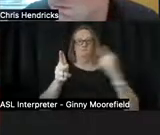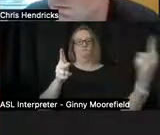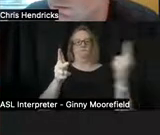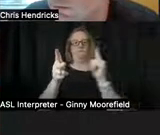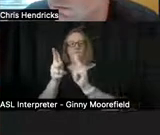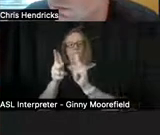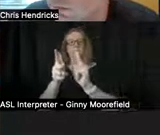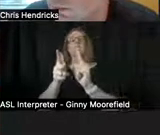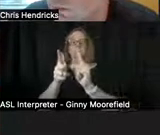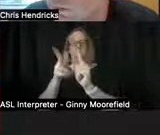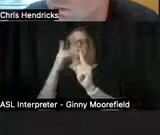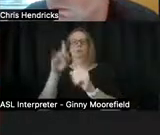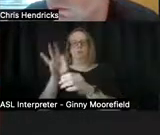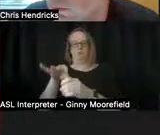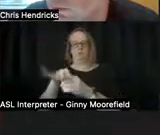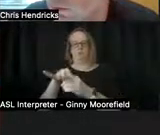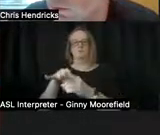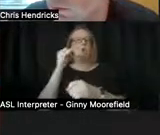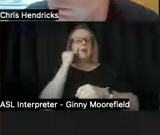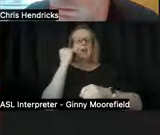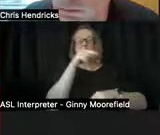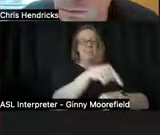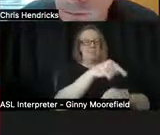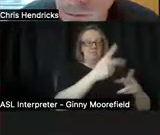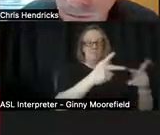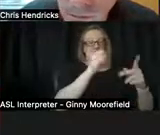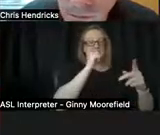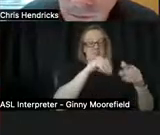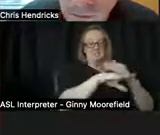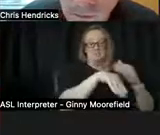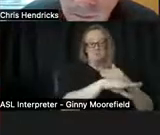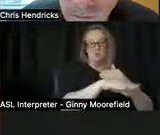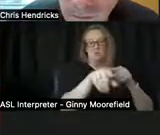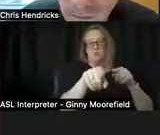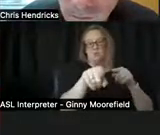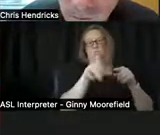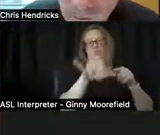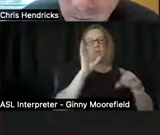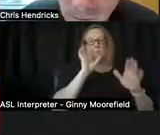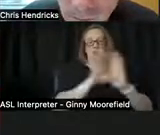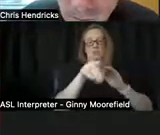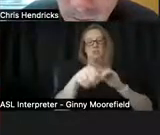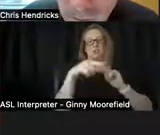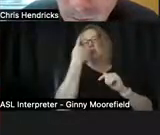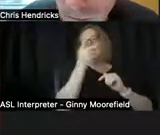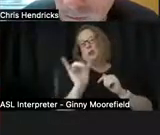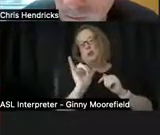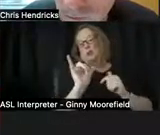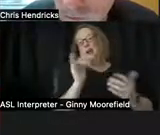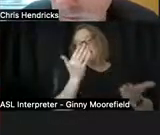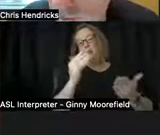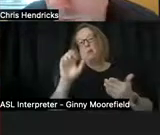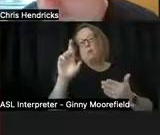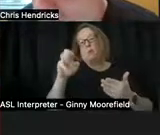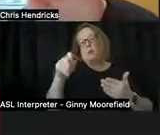fuera así el lugar para votar no es accesible por ejemplo aquí aquí parece que hay una rampa sin embargo ahí